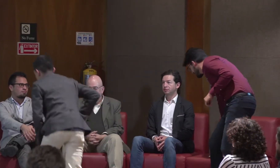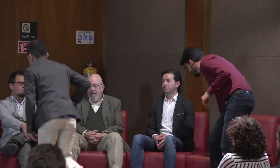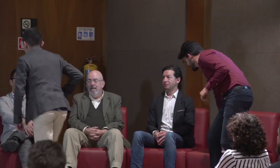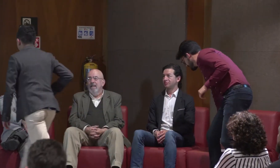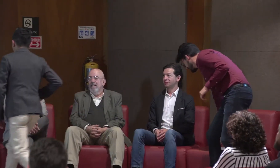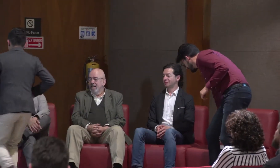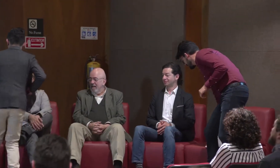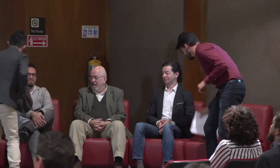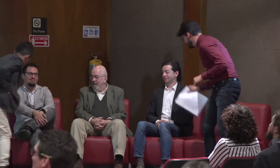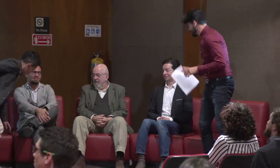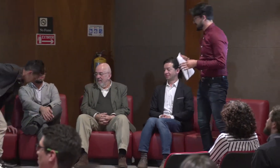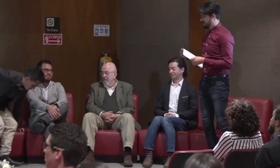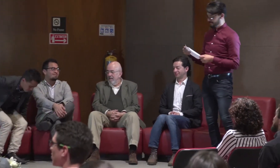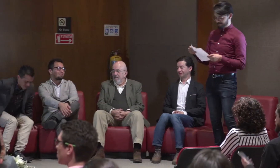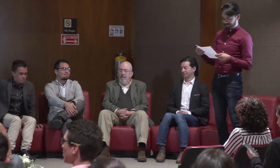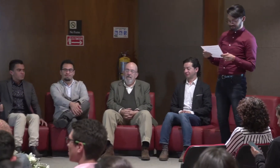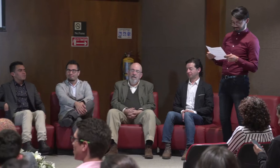Paz.